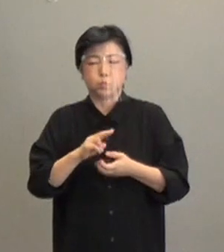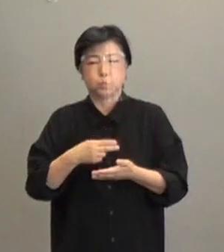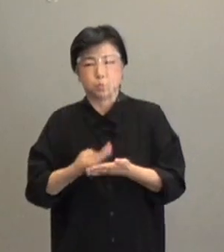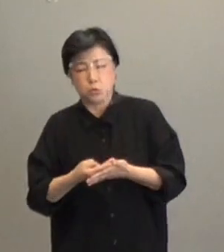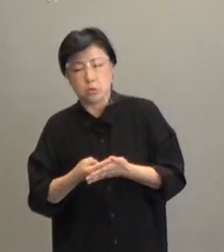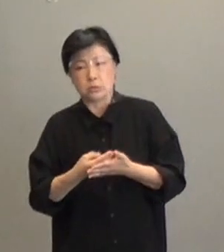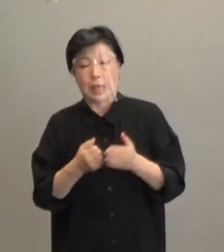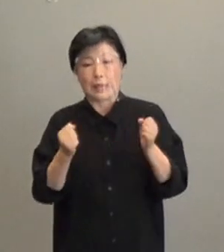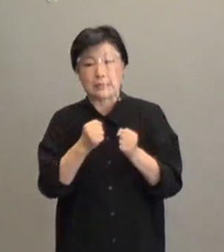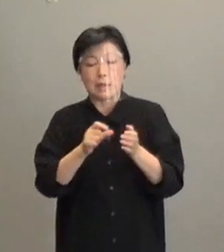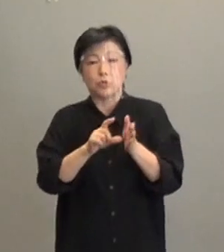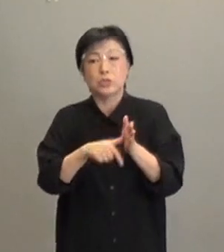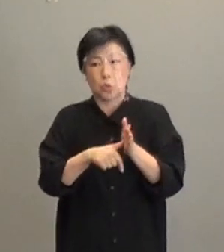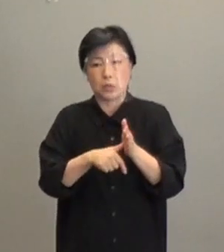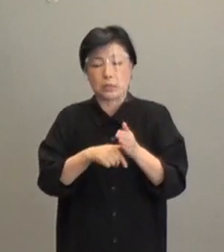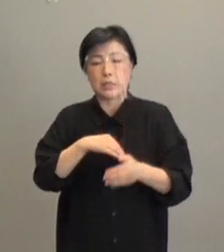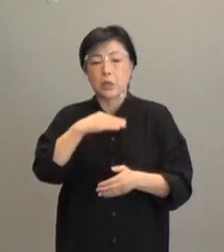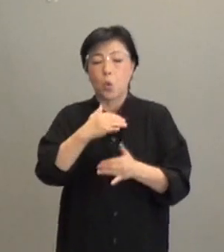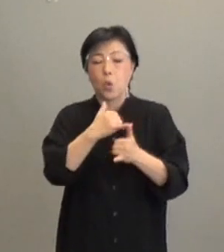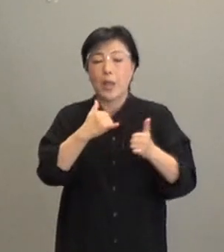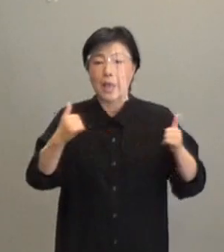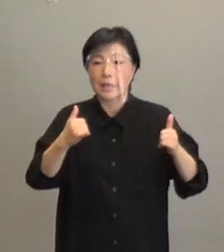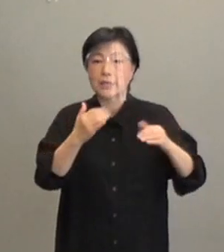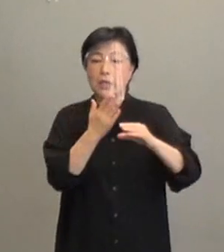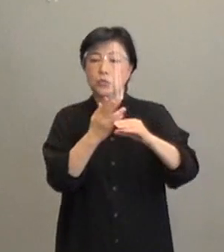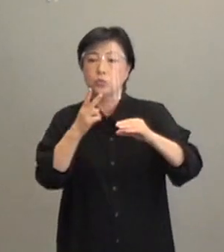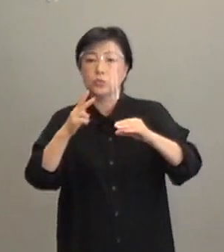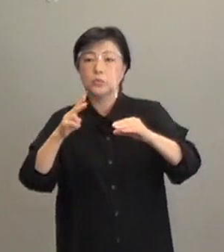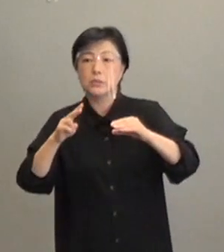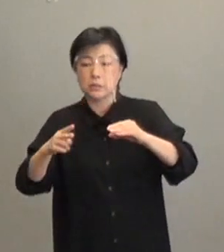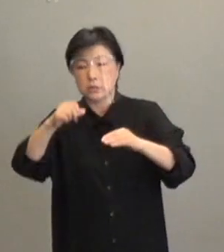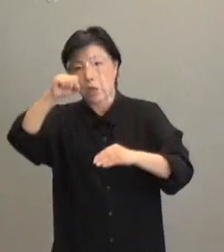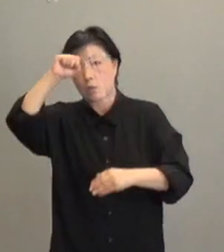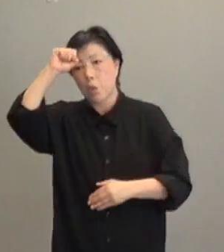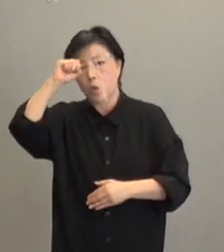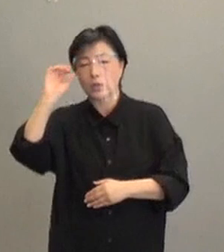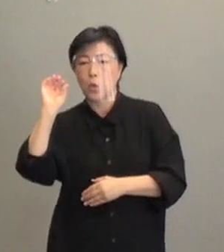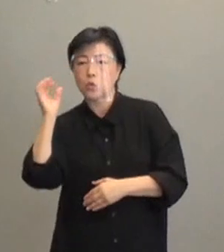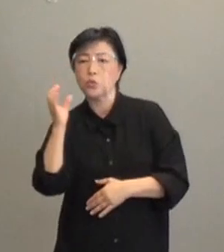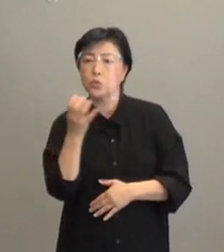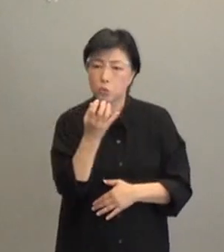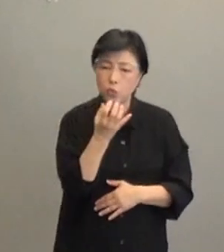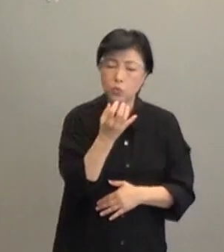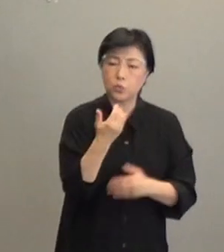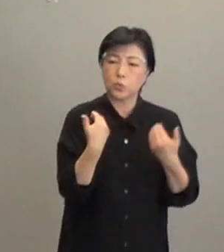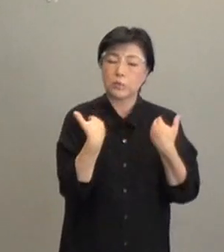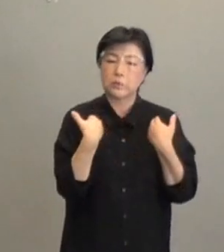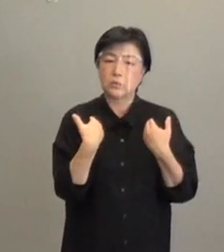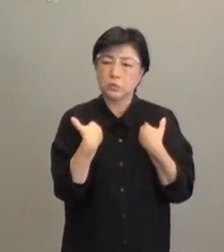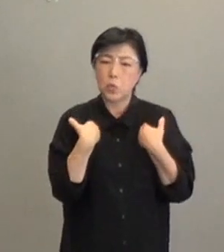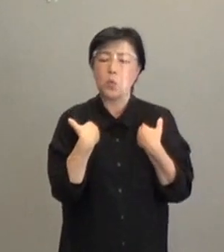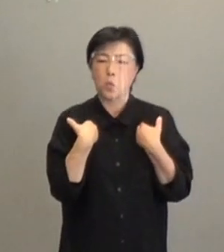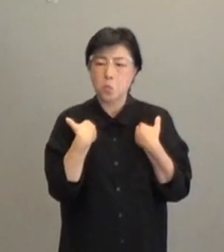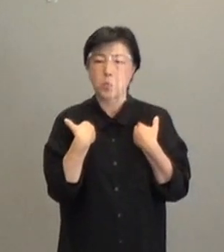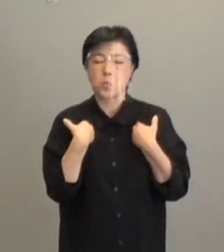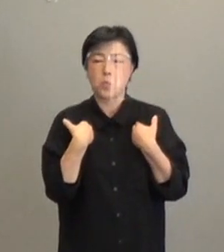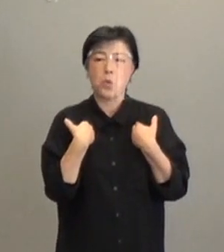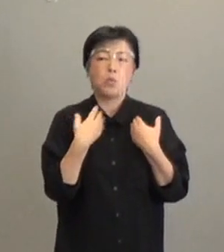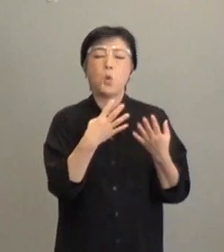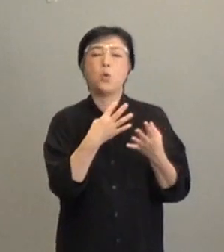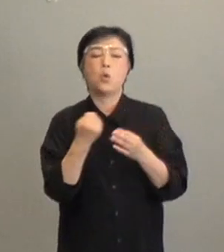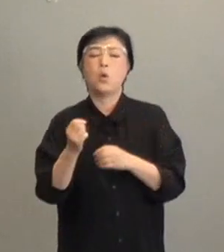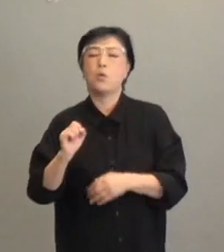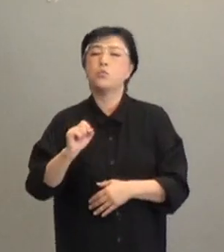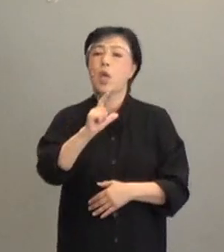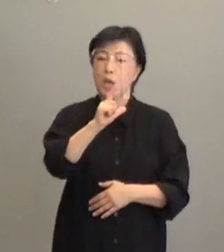い時期に高齢者を中心に、そうした救急が需要が高まりますので、そことやはり